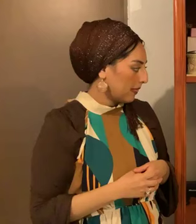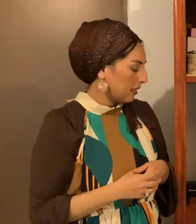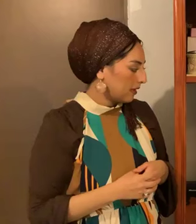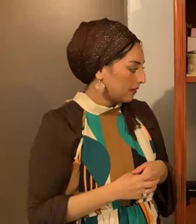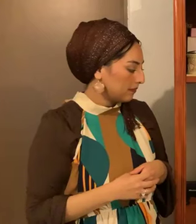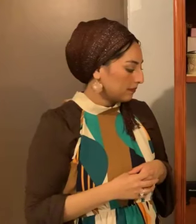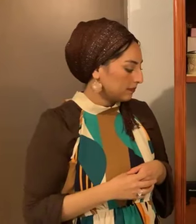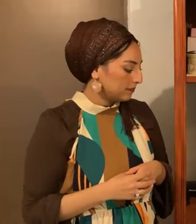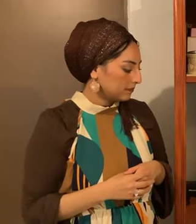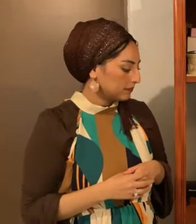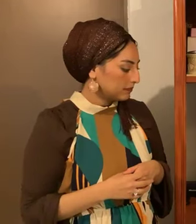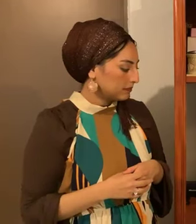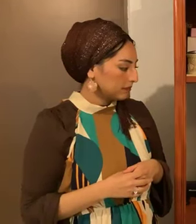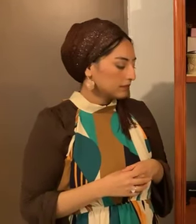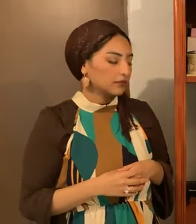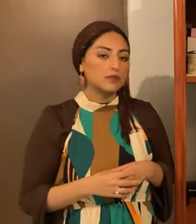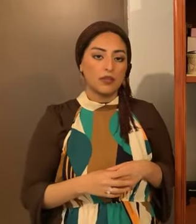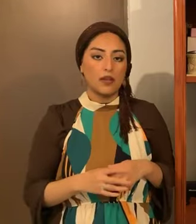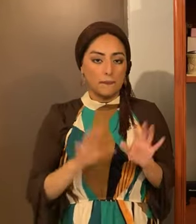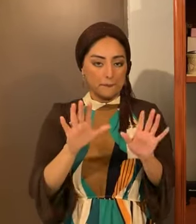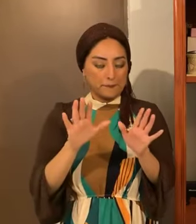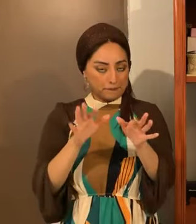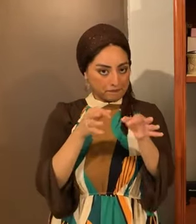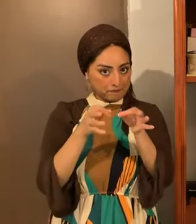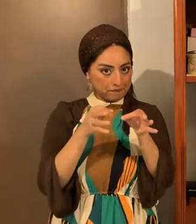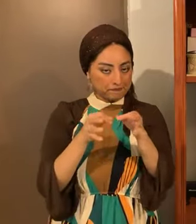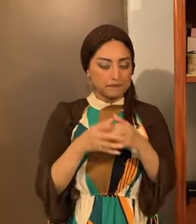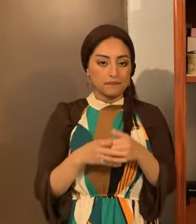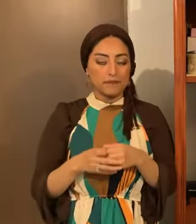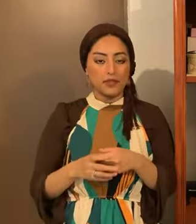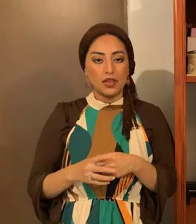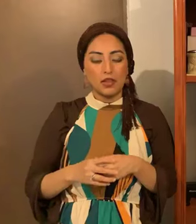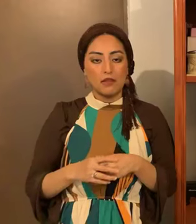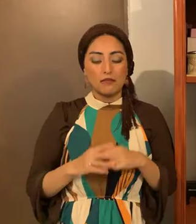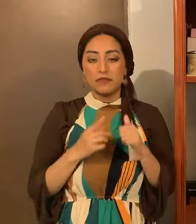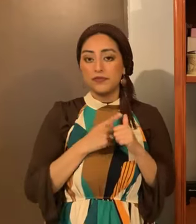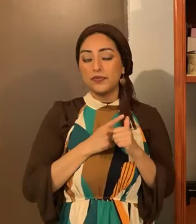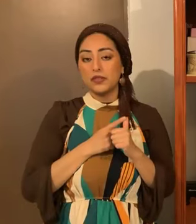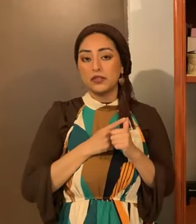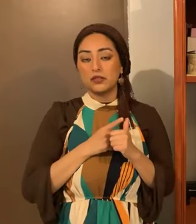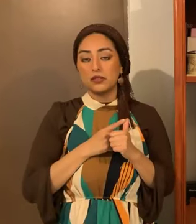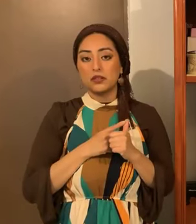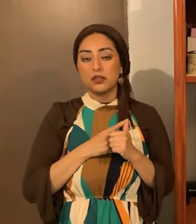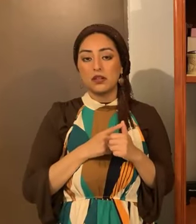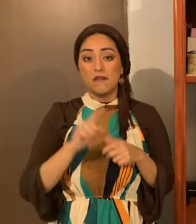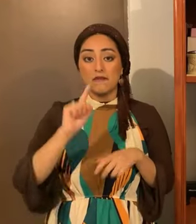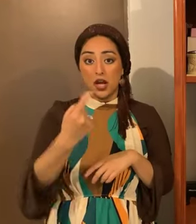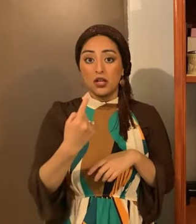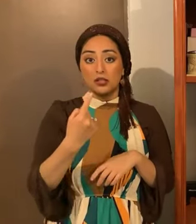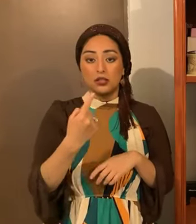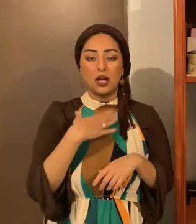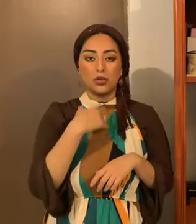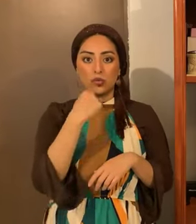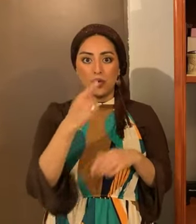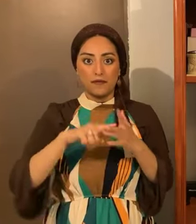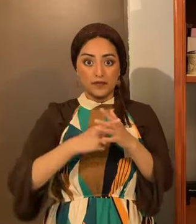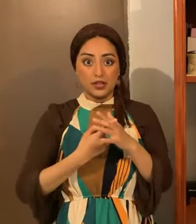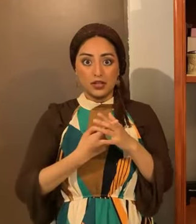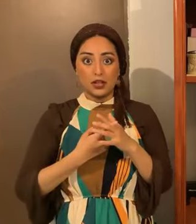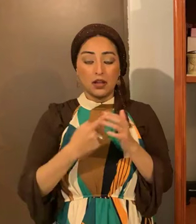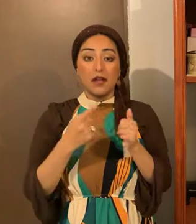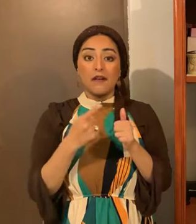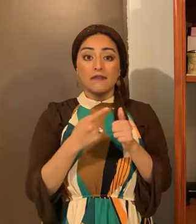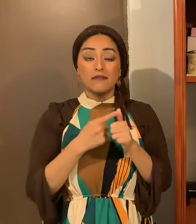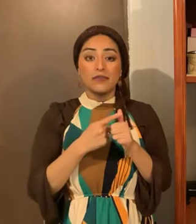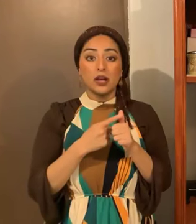a ese tiempo? Bueno, consideren lo siguiente. En primer lugar, lo que ya mencionábamos al principio, escalas que no